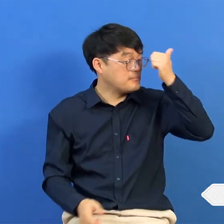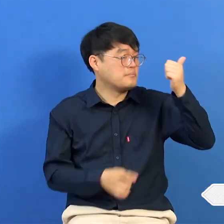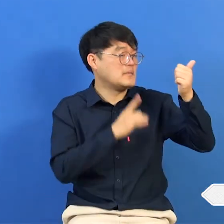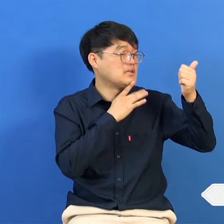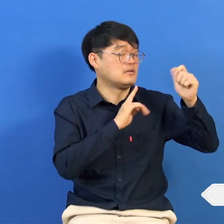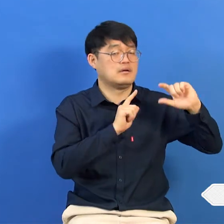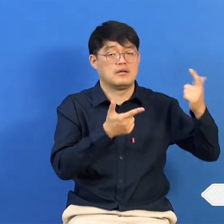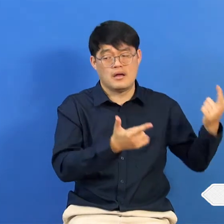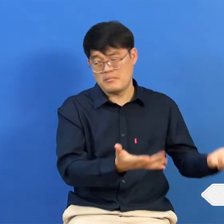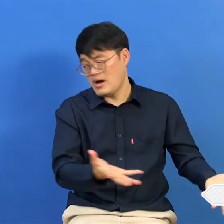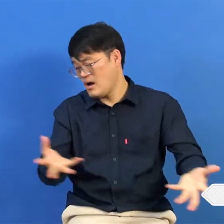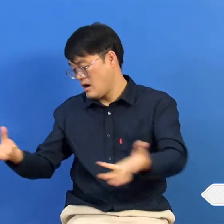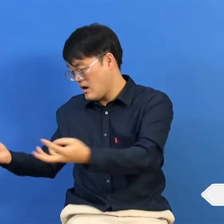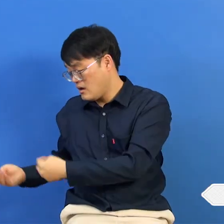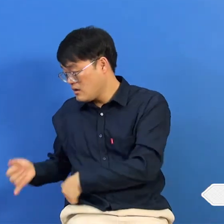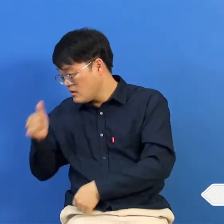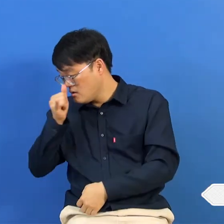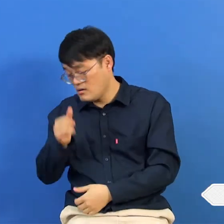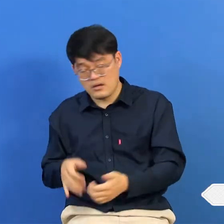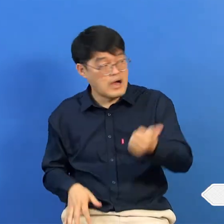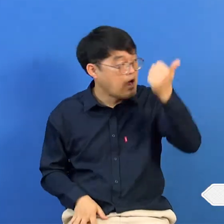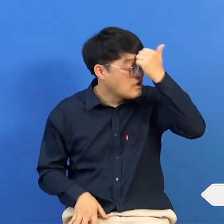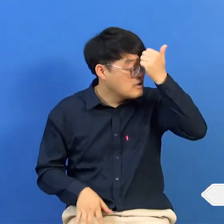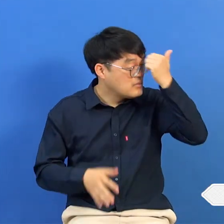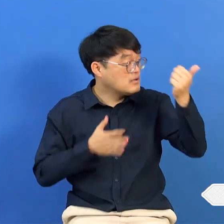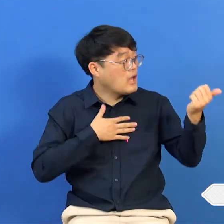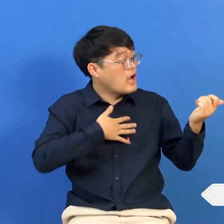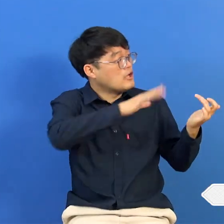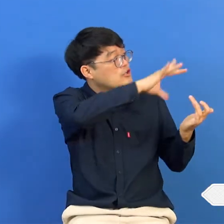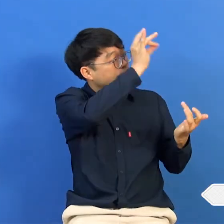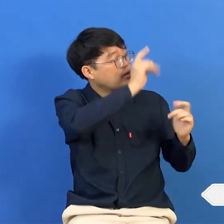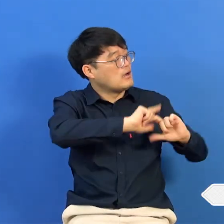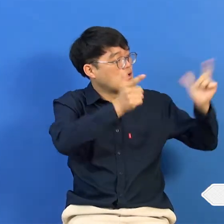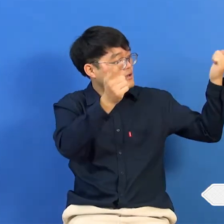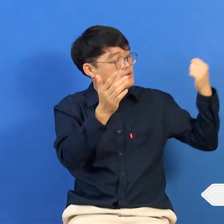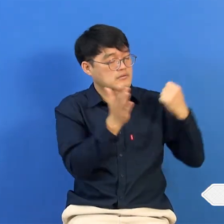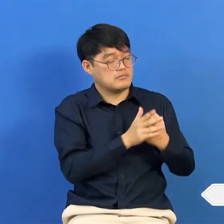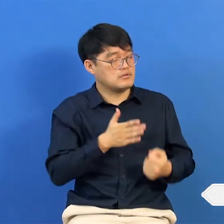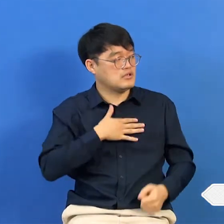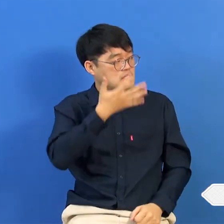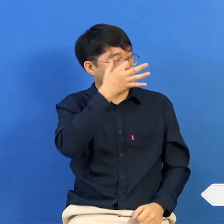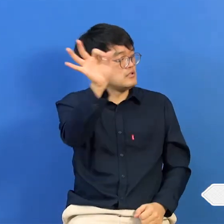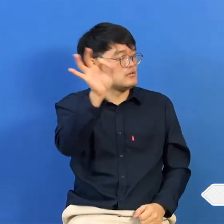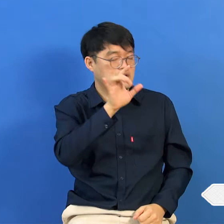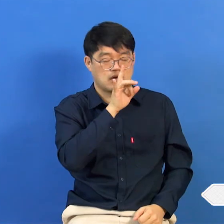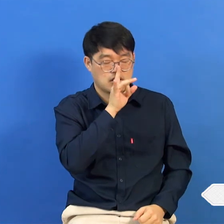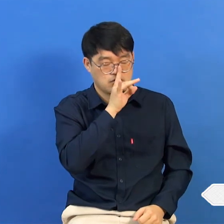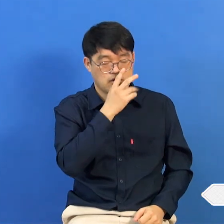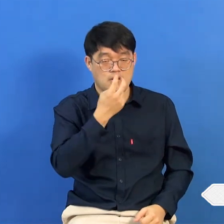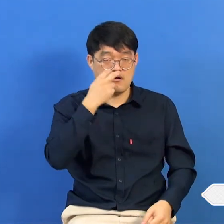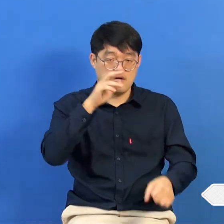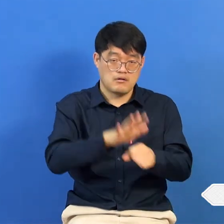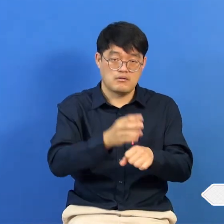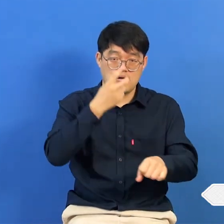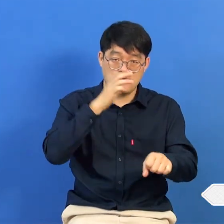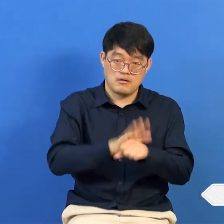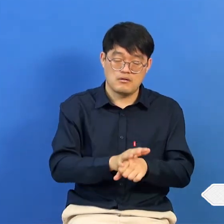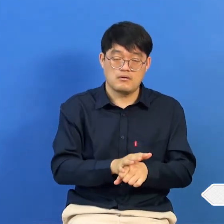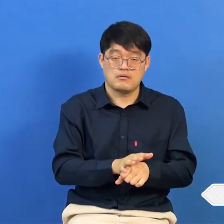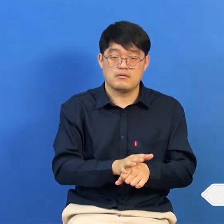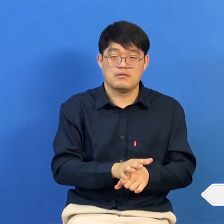무수하게 많이 있는데 유독 아담만 내가 선택한 것이 아니기 때문에 난 인정할 수 없다, 억울하다, 그럴 수는 없다는